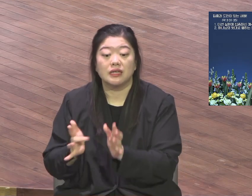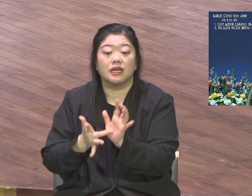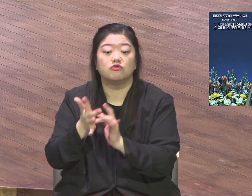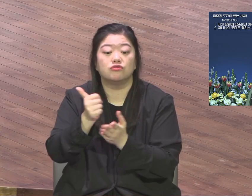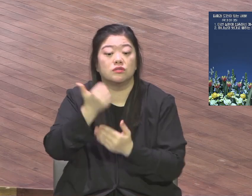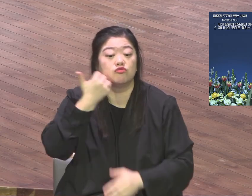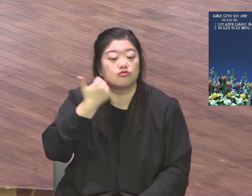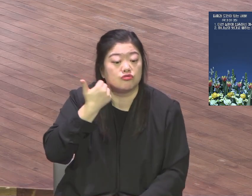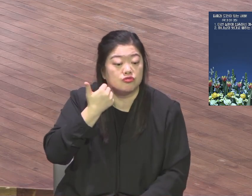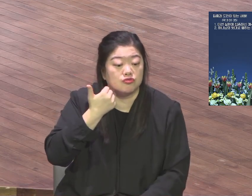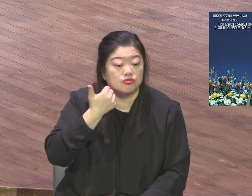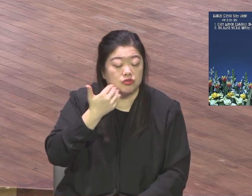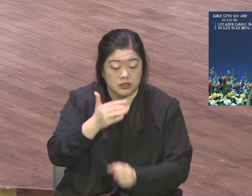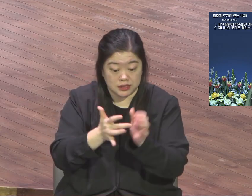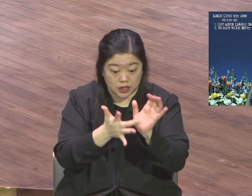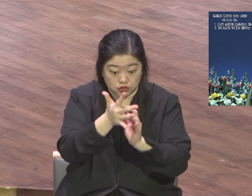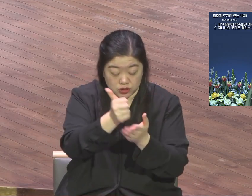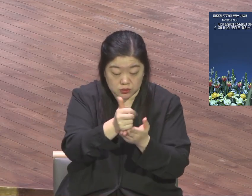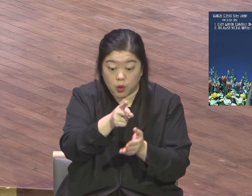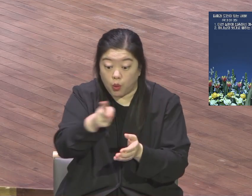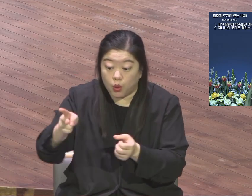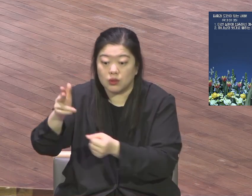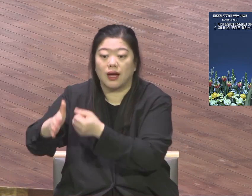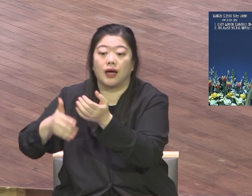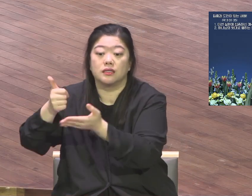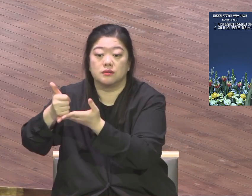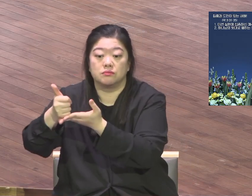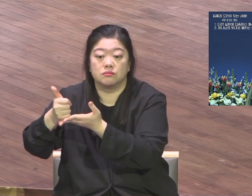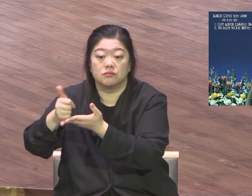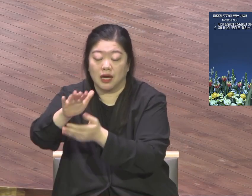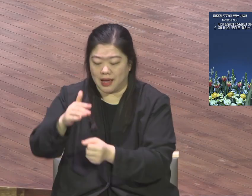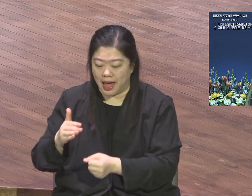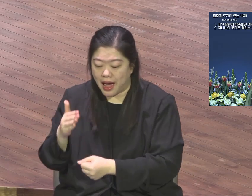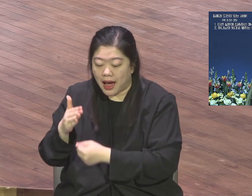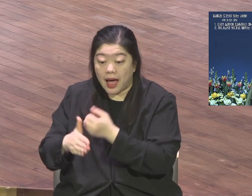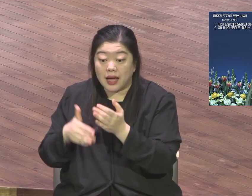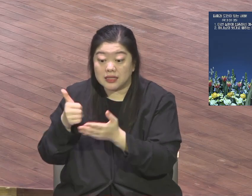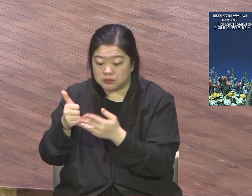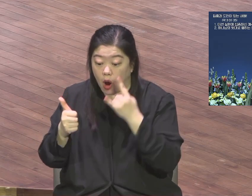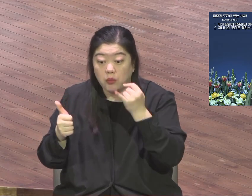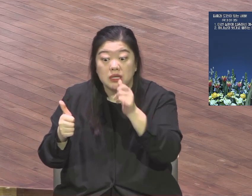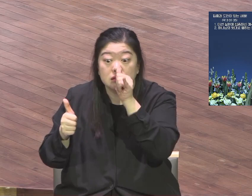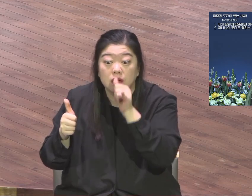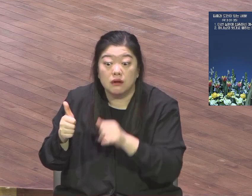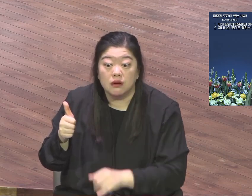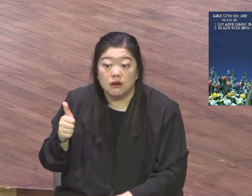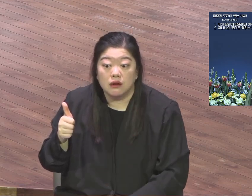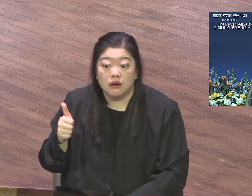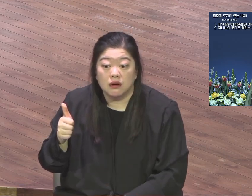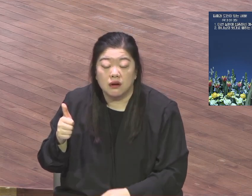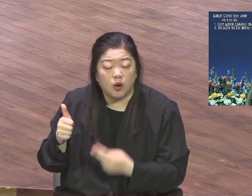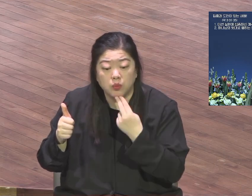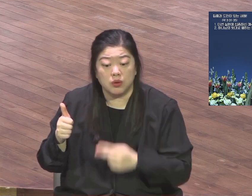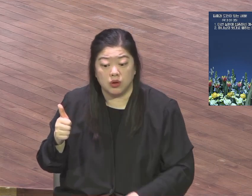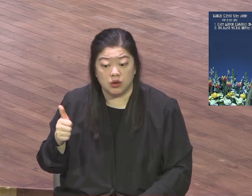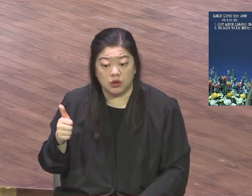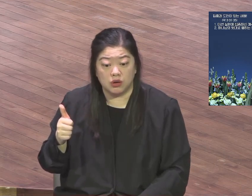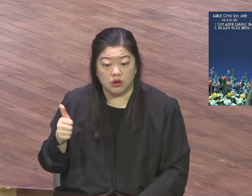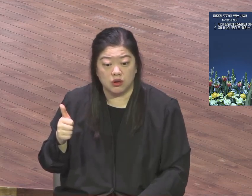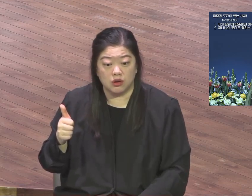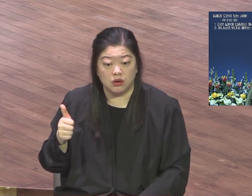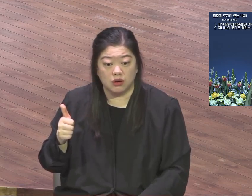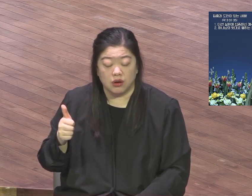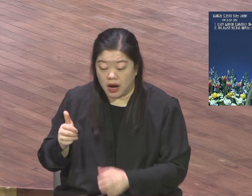하나님이잖아요. 하나님도 어머니 어디 있어요? 동생긴 니건 내가 어디 있습니까? 인류를 구원하러 오신